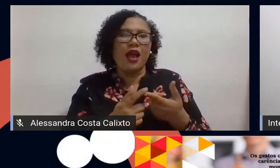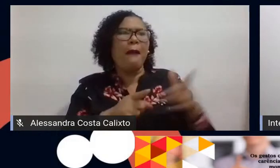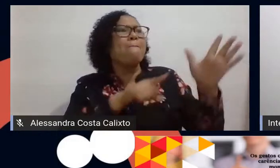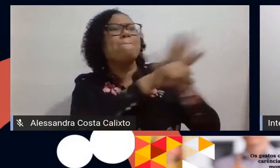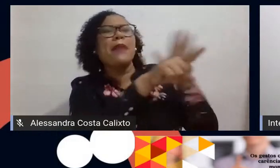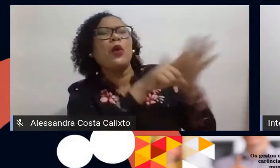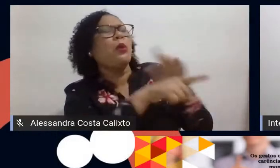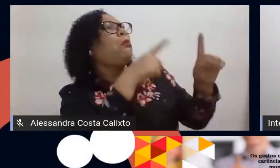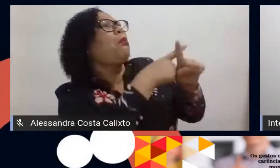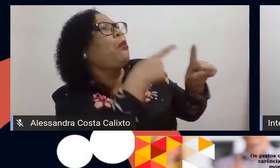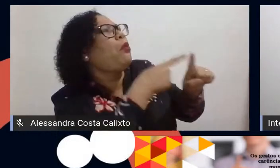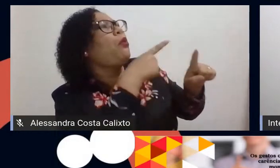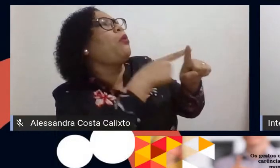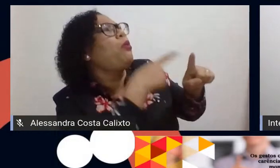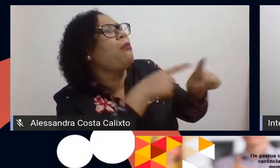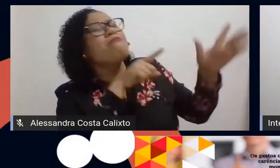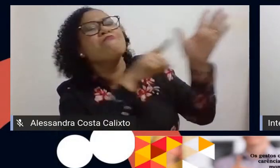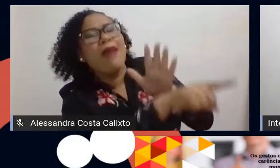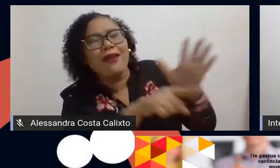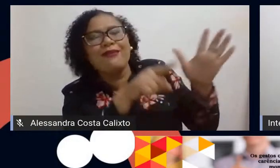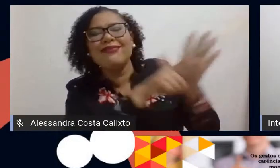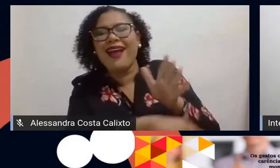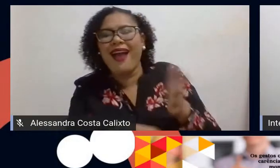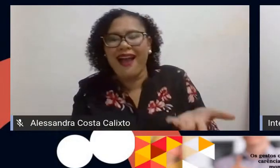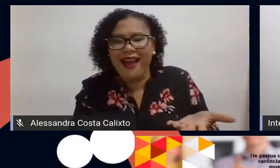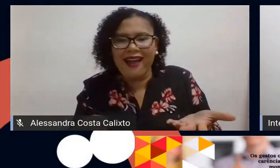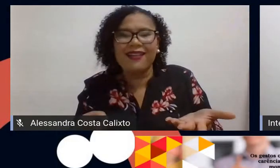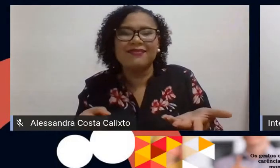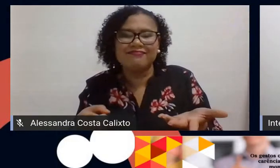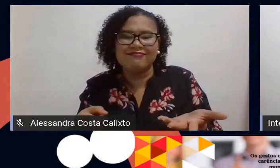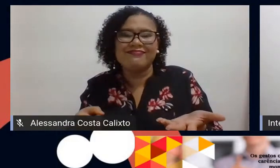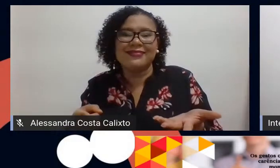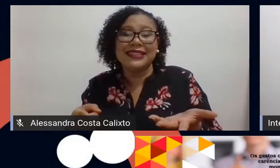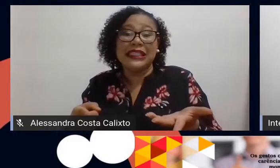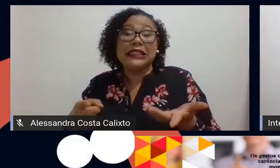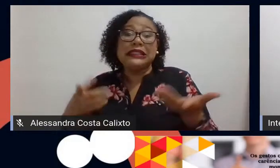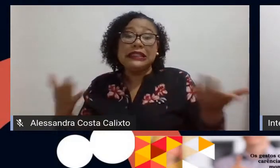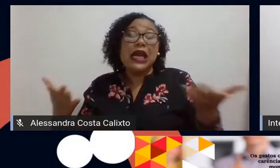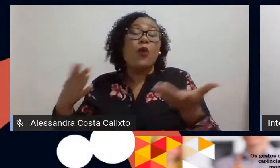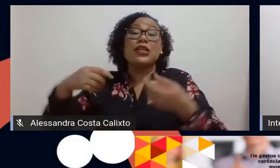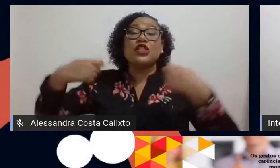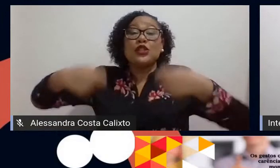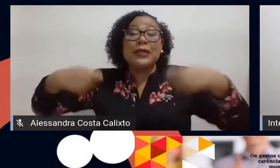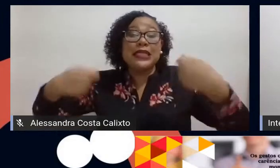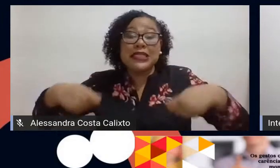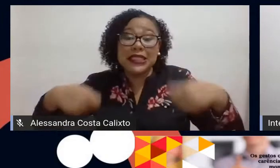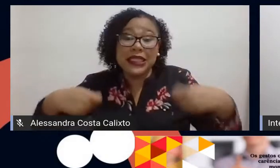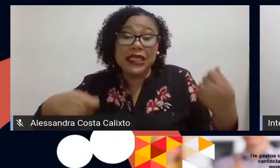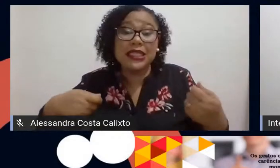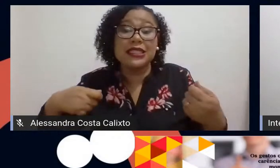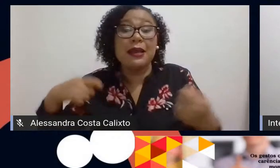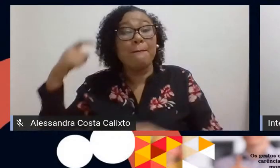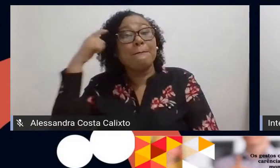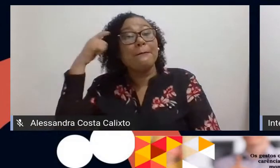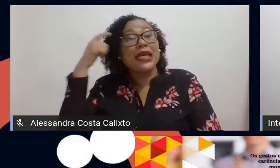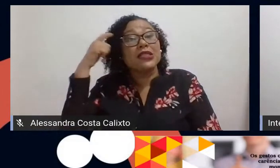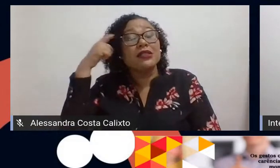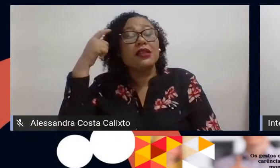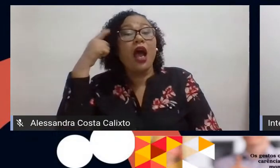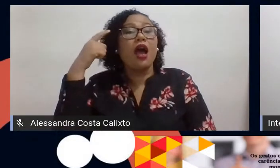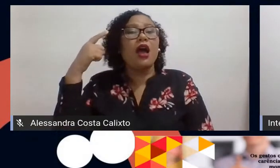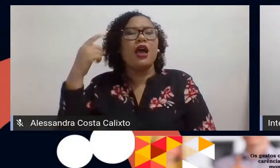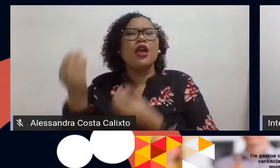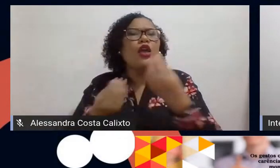entanto, não tem como você se expressar, não tem como você interagir, fazer perguntas. Então, há